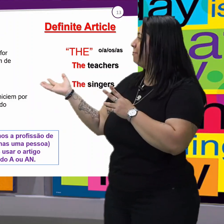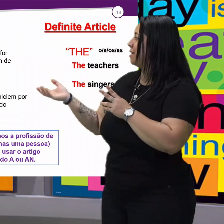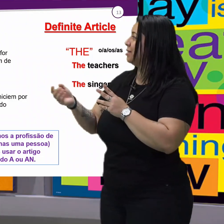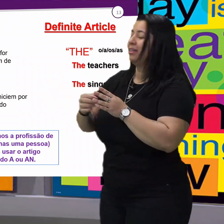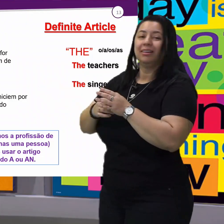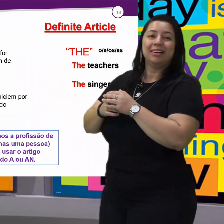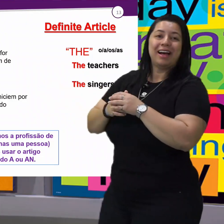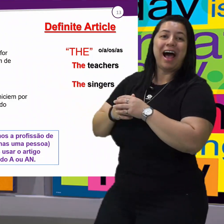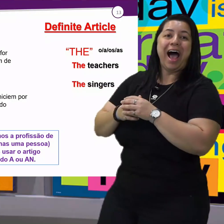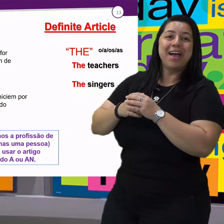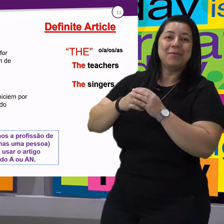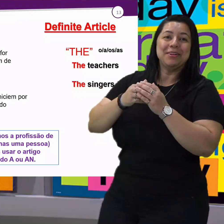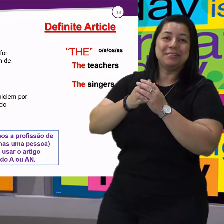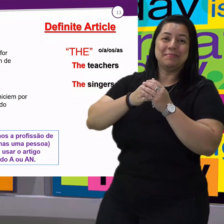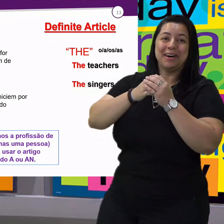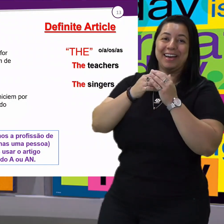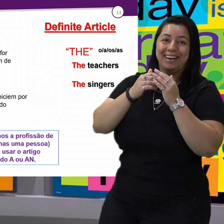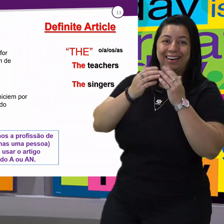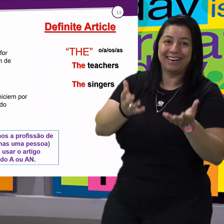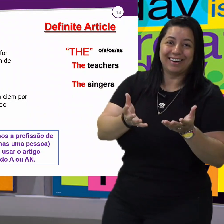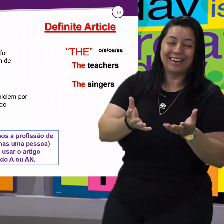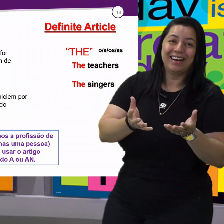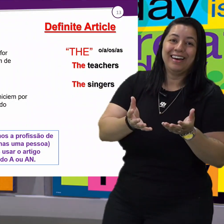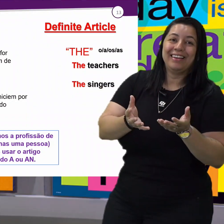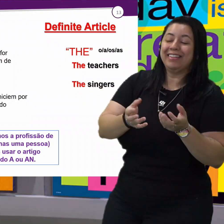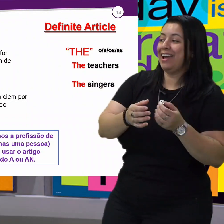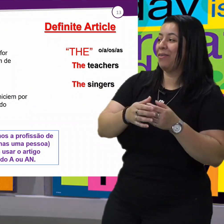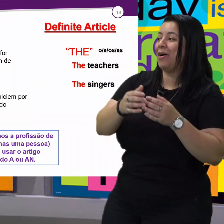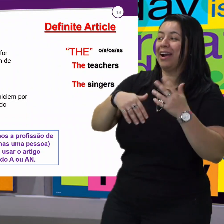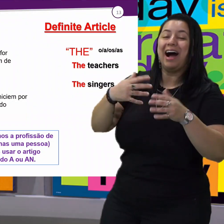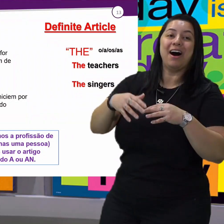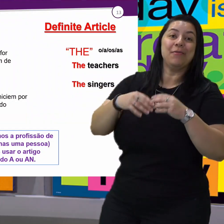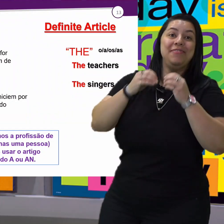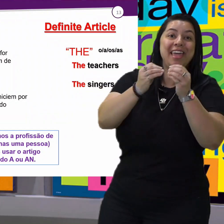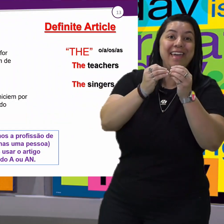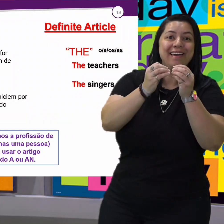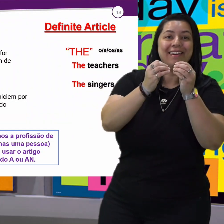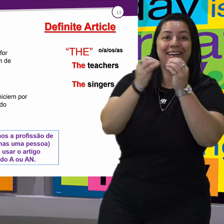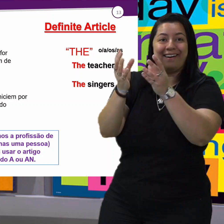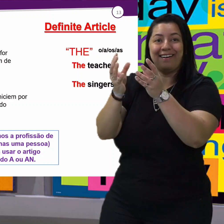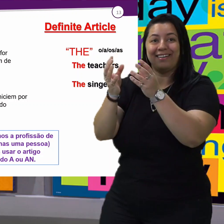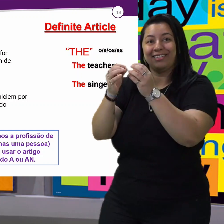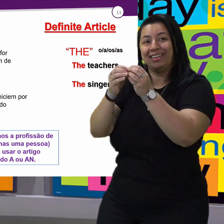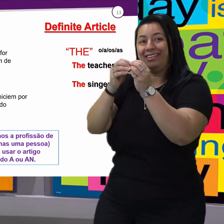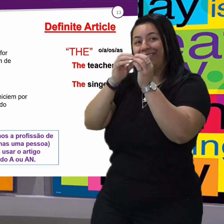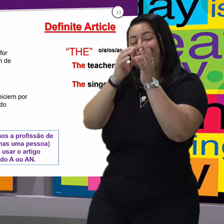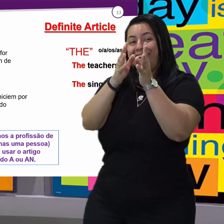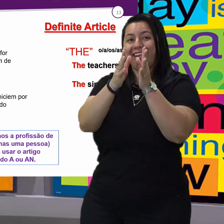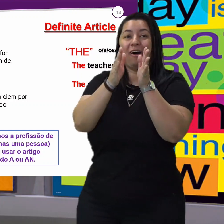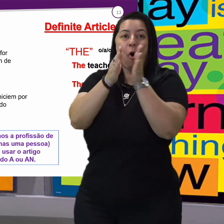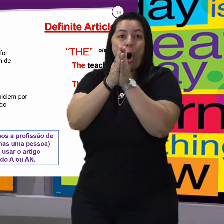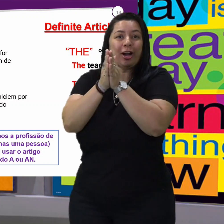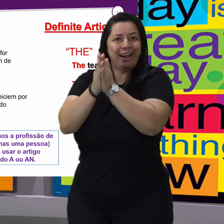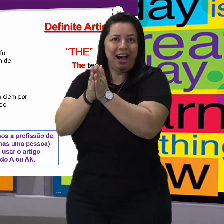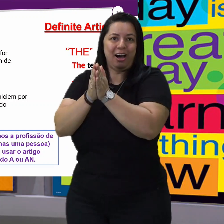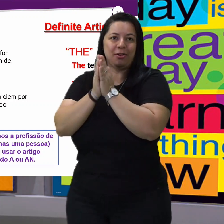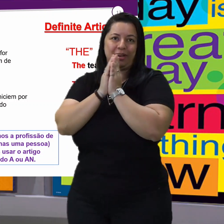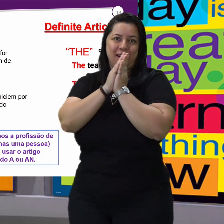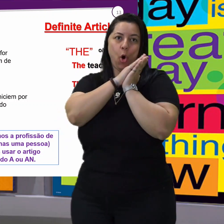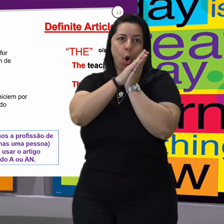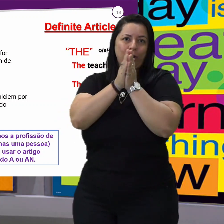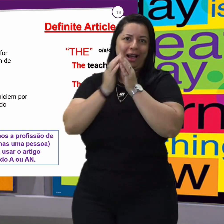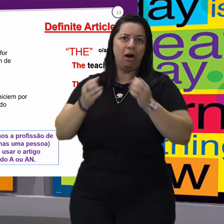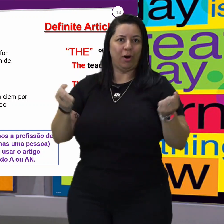Isso. Ai, meu Deus, teacher, o tempo tá passando. I want to buy a car, né? Qual carro? The car, né? The car. O